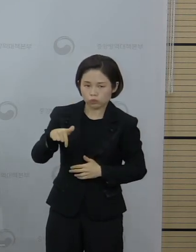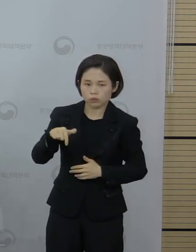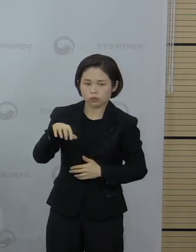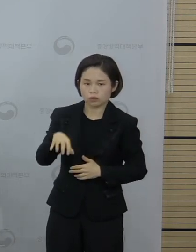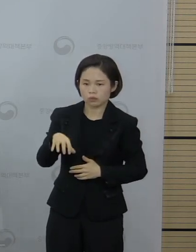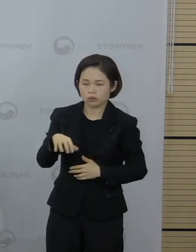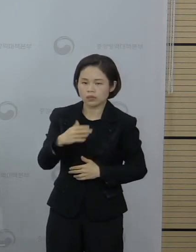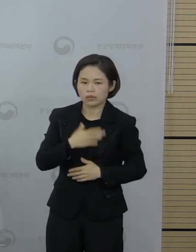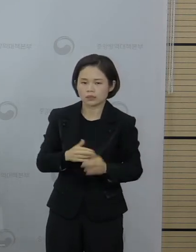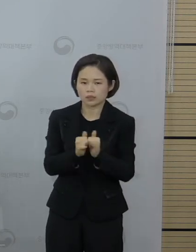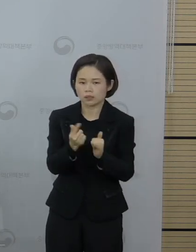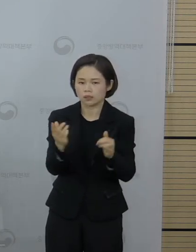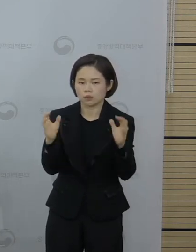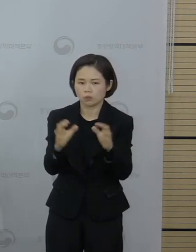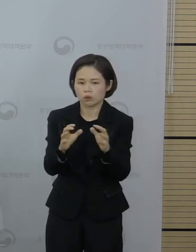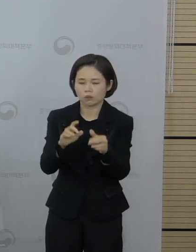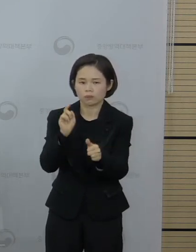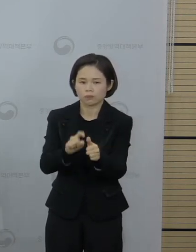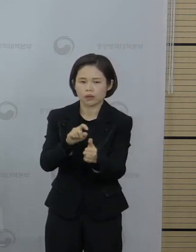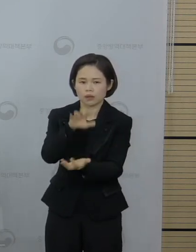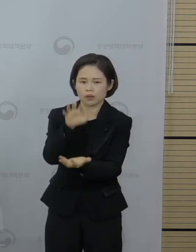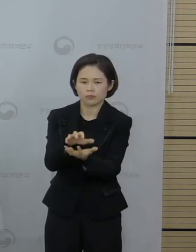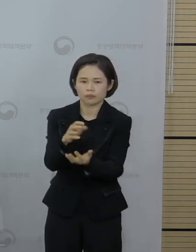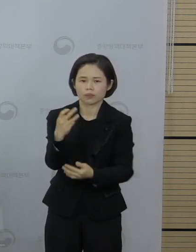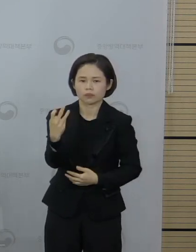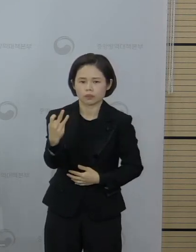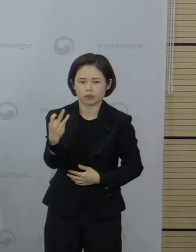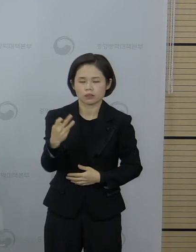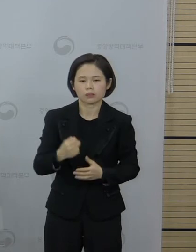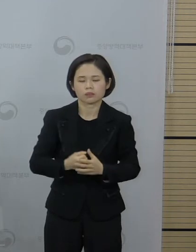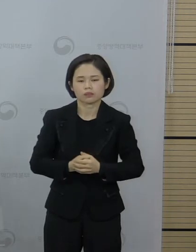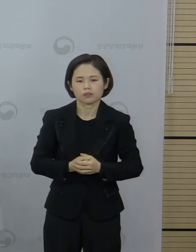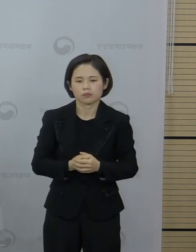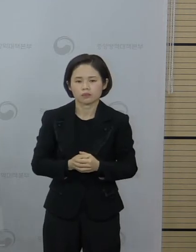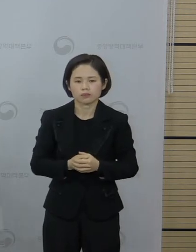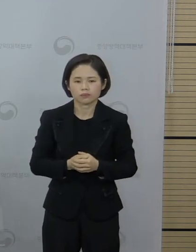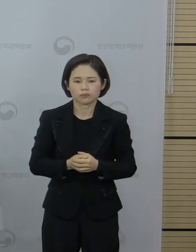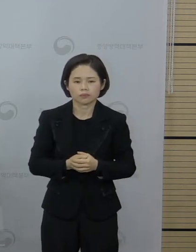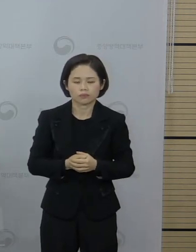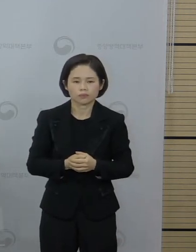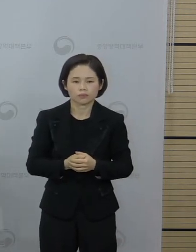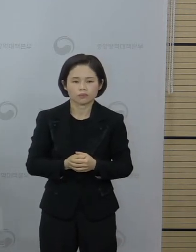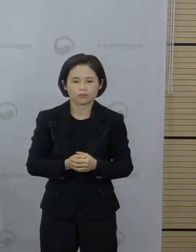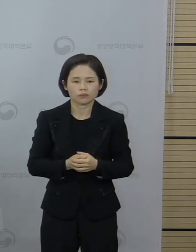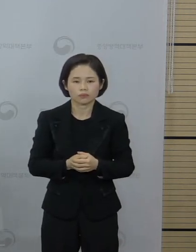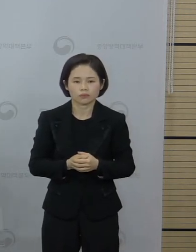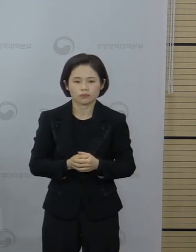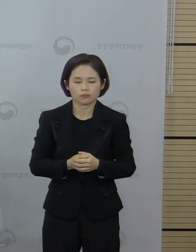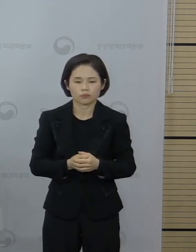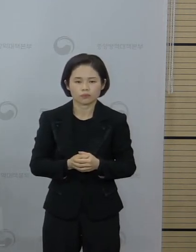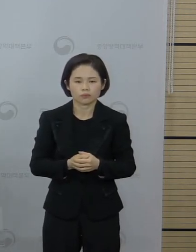관련해서 총 13명의 누적 확진자가 발견되었습니다.